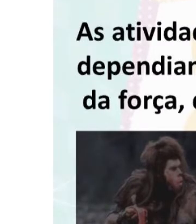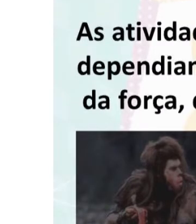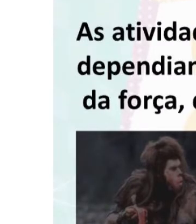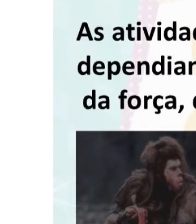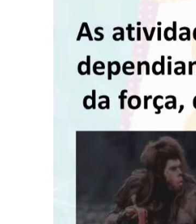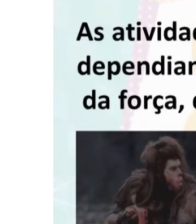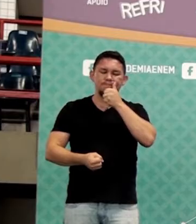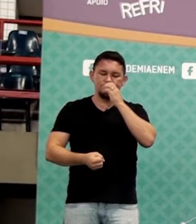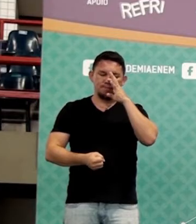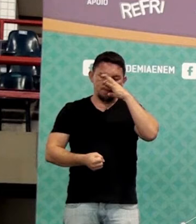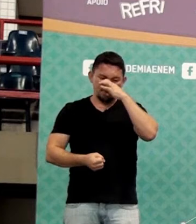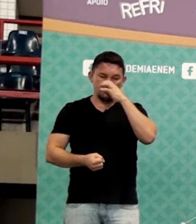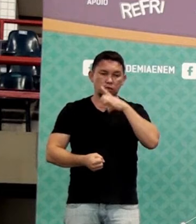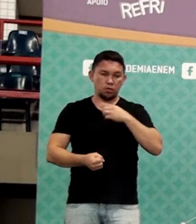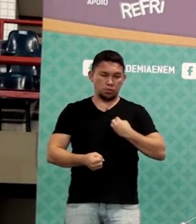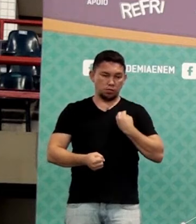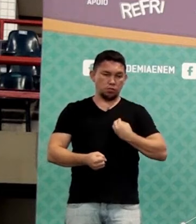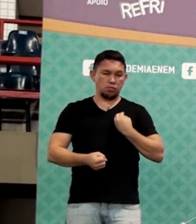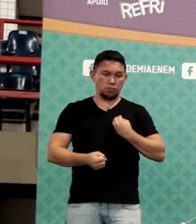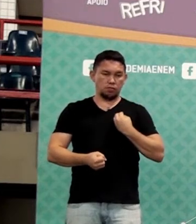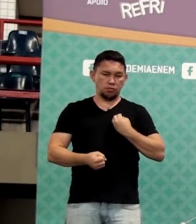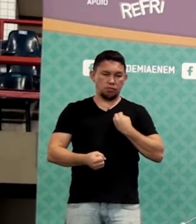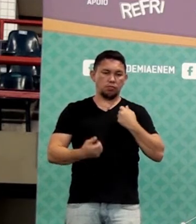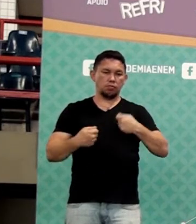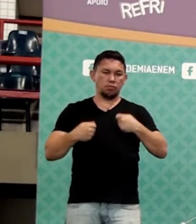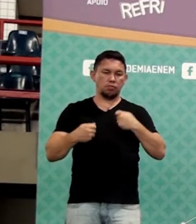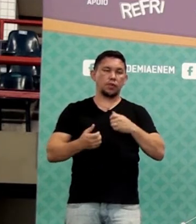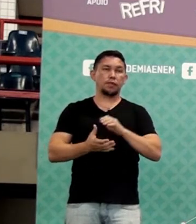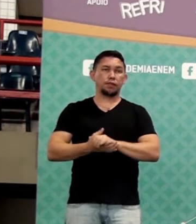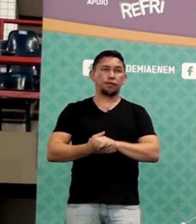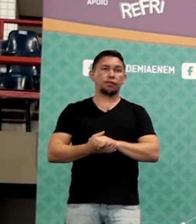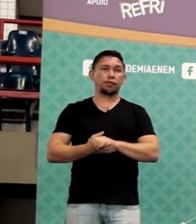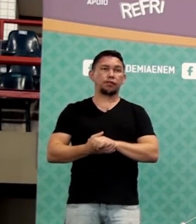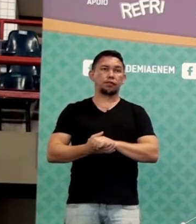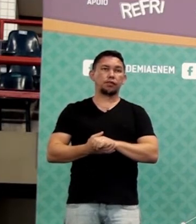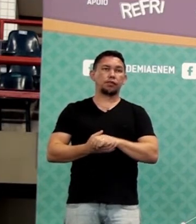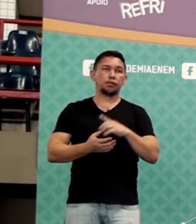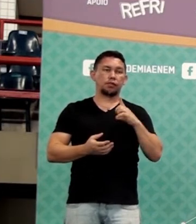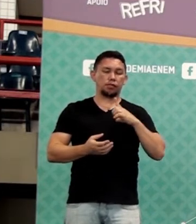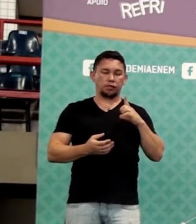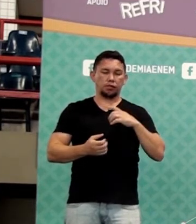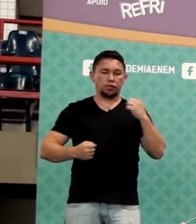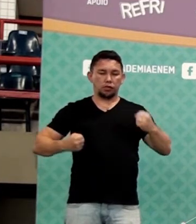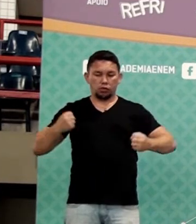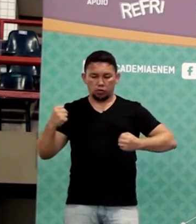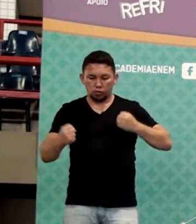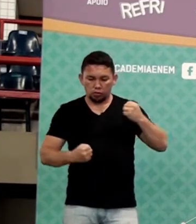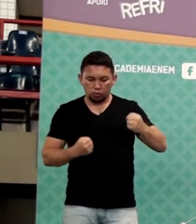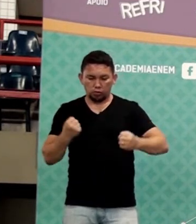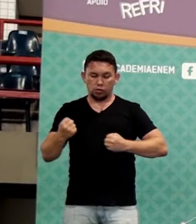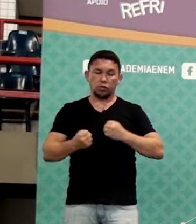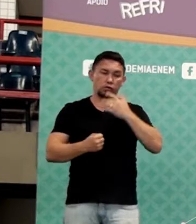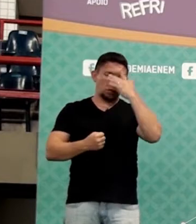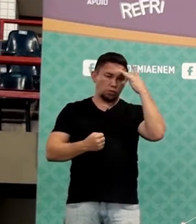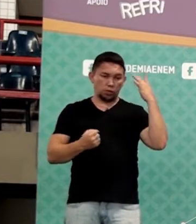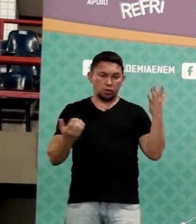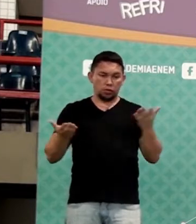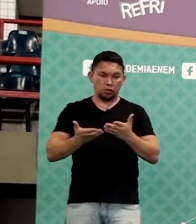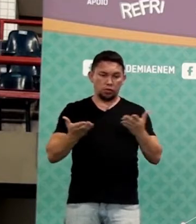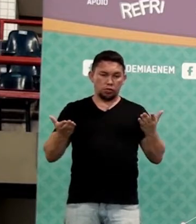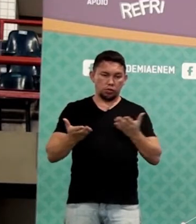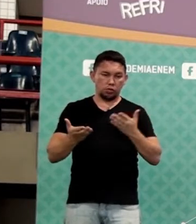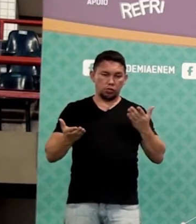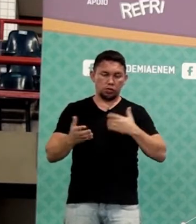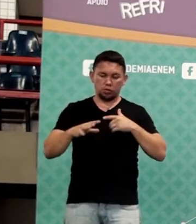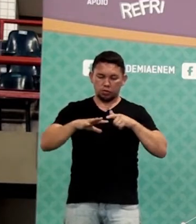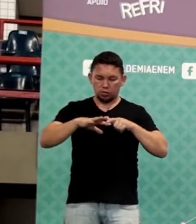resistência. A pessoa tinha que ter resistência. Esse homem passava o dia correndo. E tem gente hoje que vai